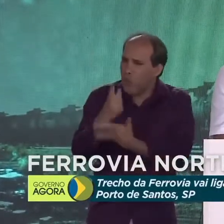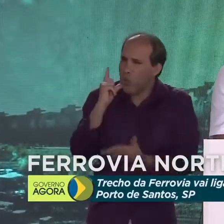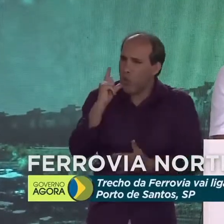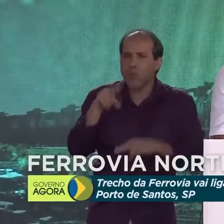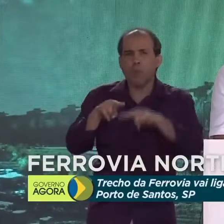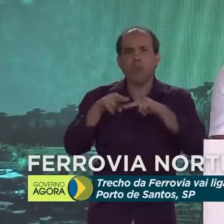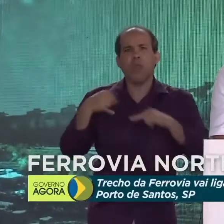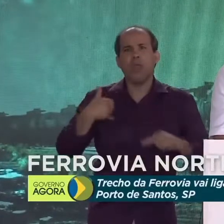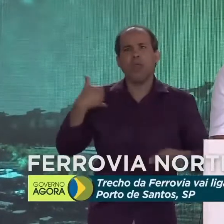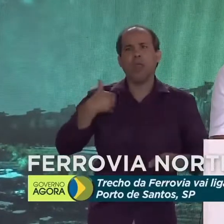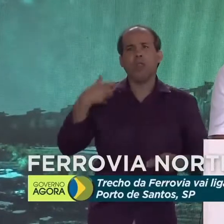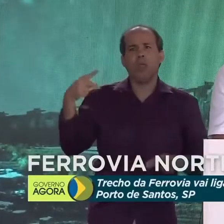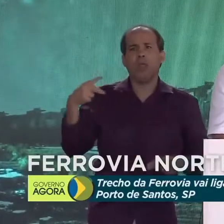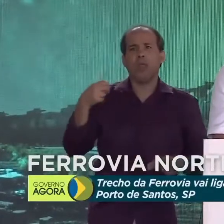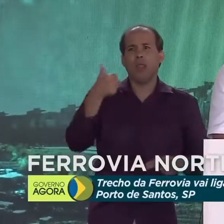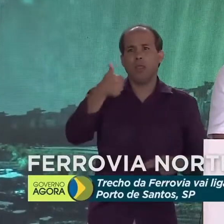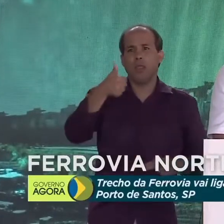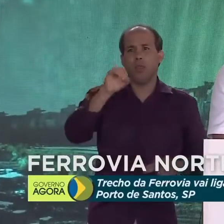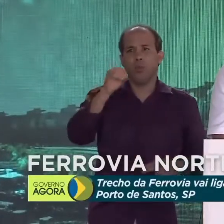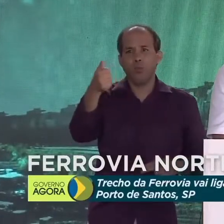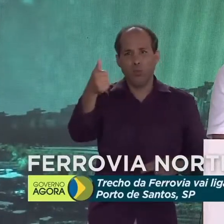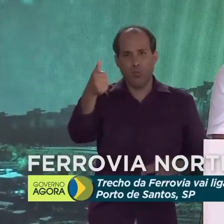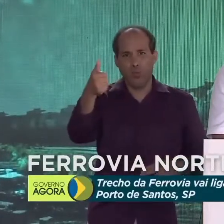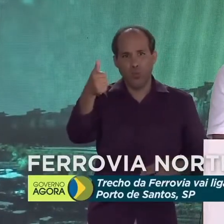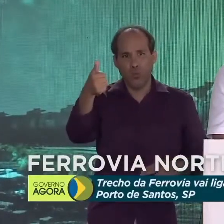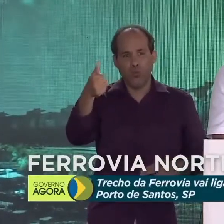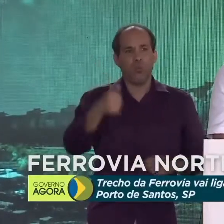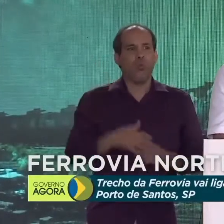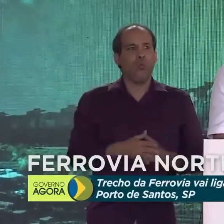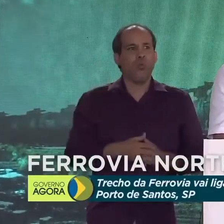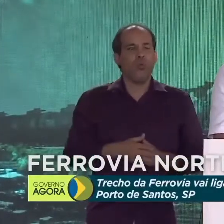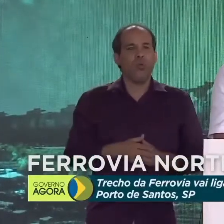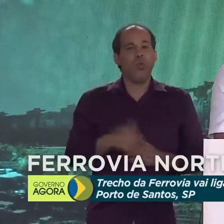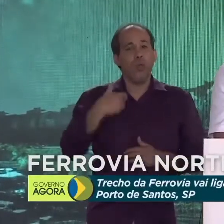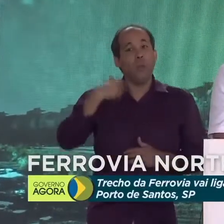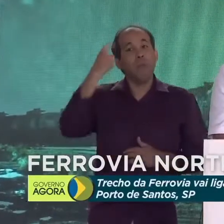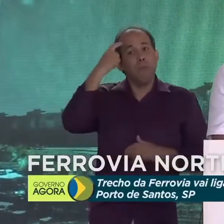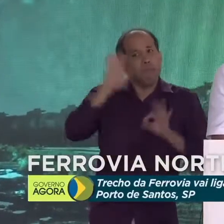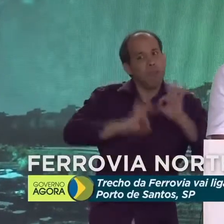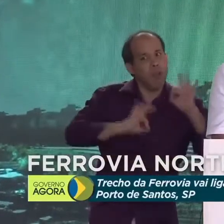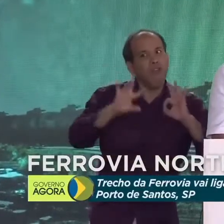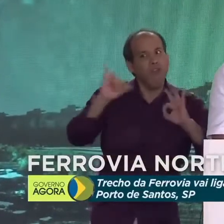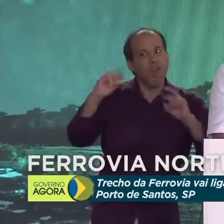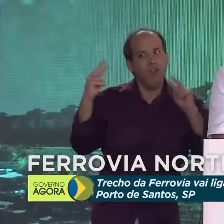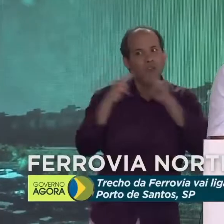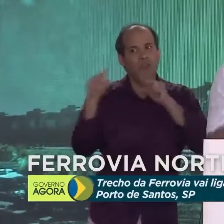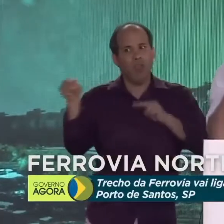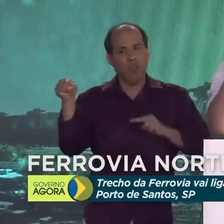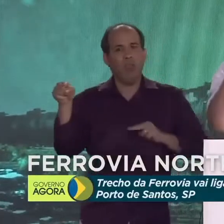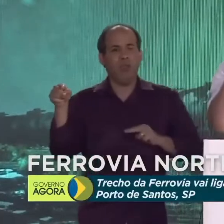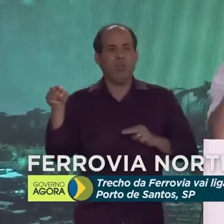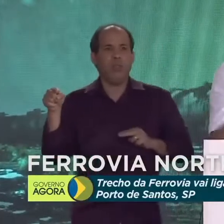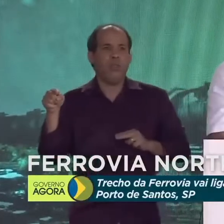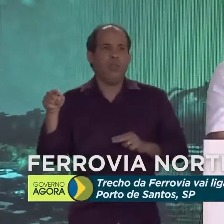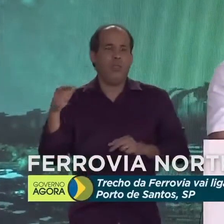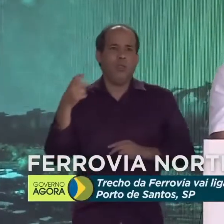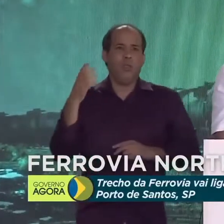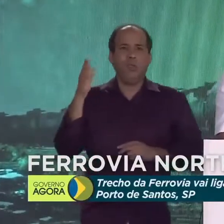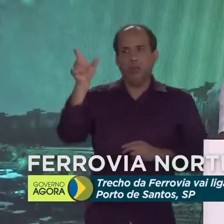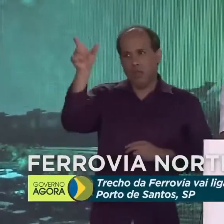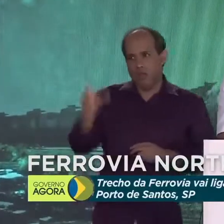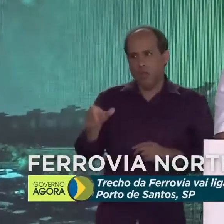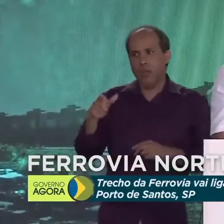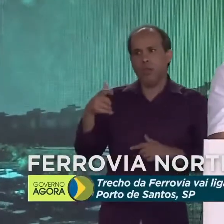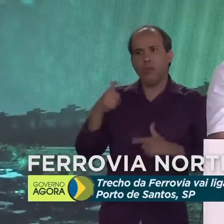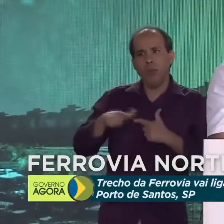com 101 anos de idade. Eu planejava vê-la, apesar de ela estar em uma